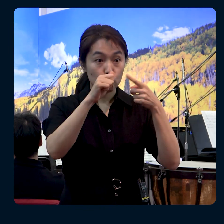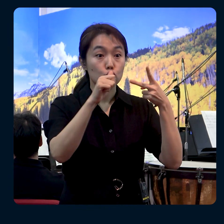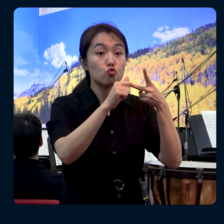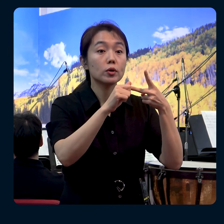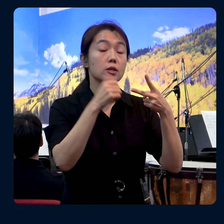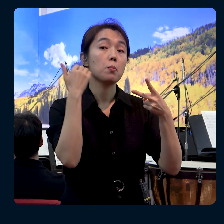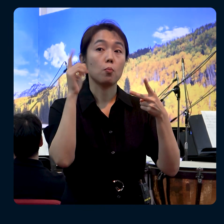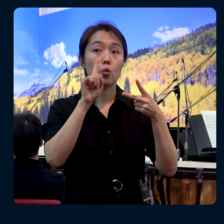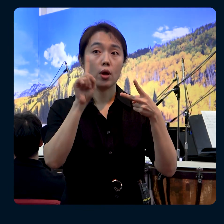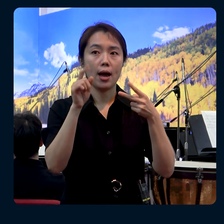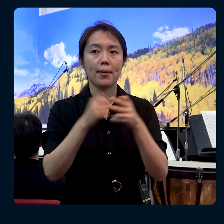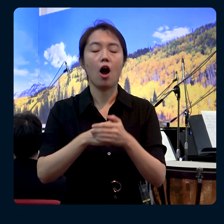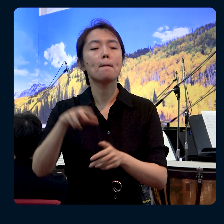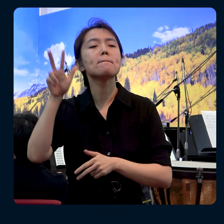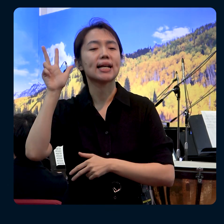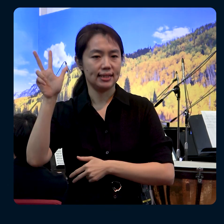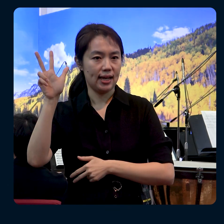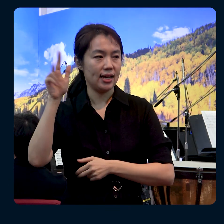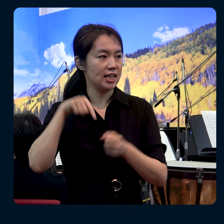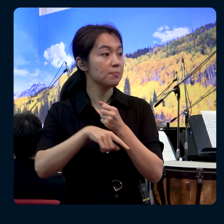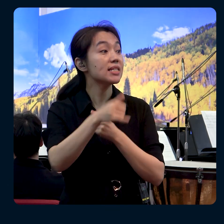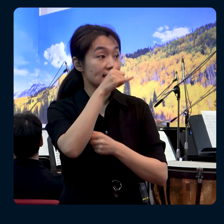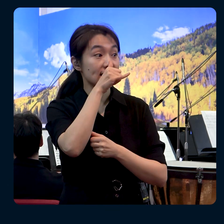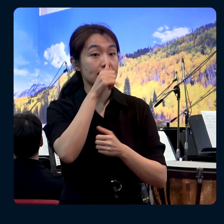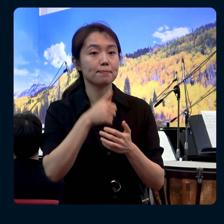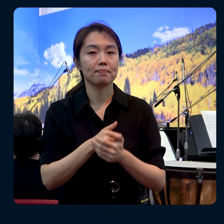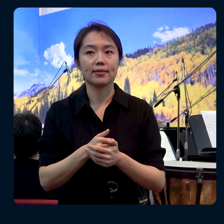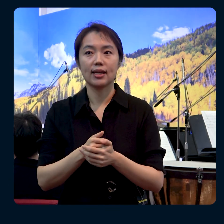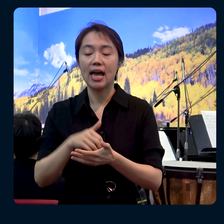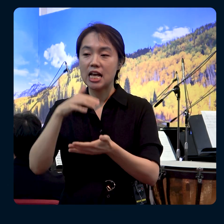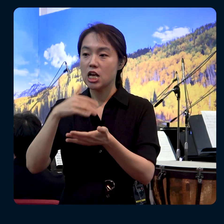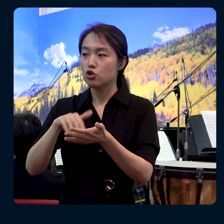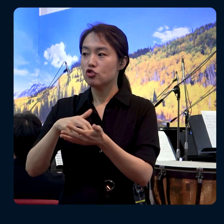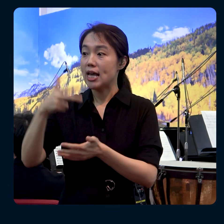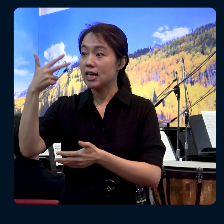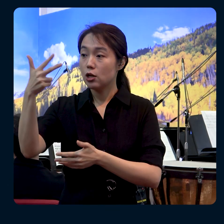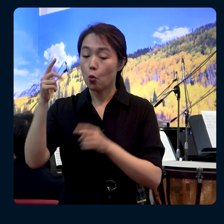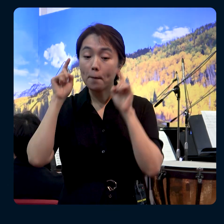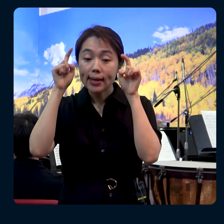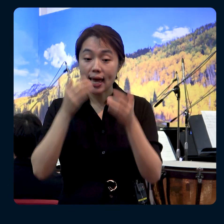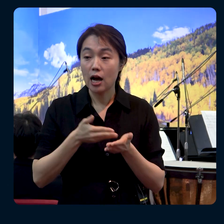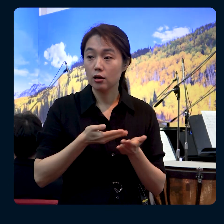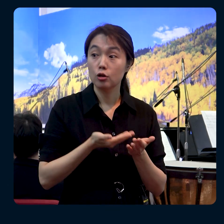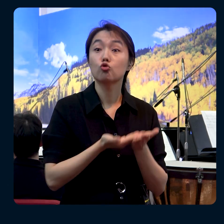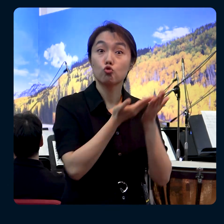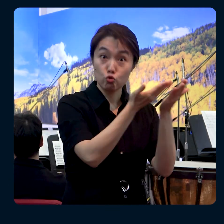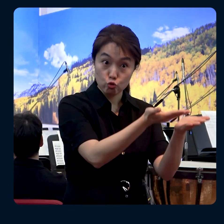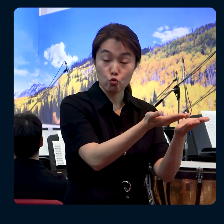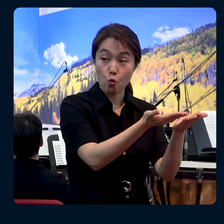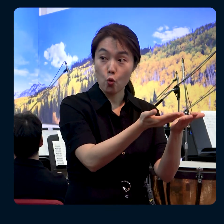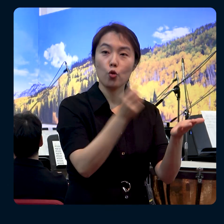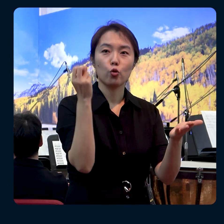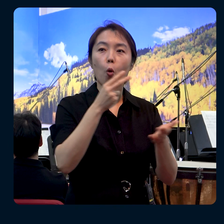단어예요. 그러다 보니까 뭐예요? 7을 주면서 맹세를 받아내는 거예요. 이거는 내 거라는.